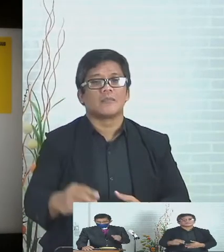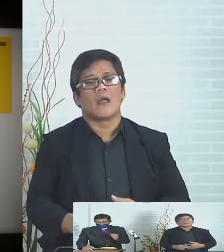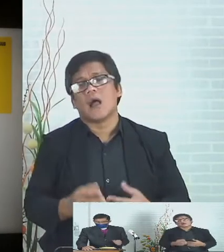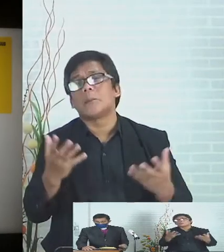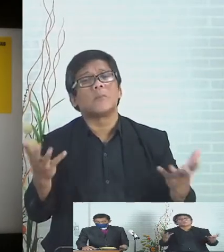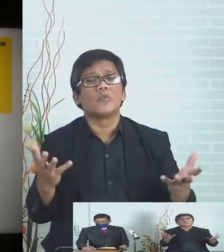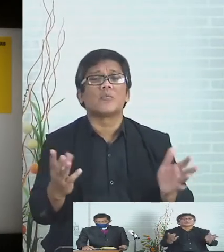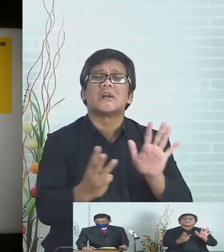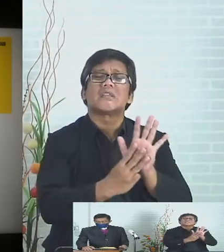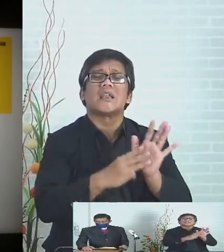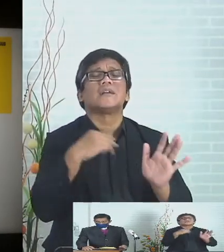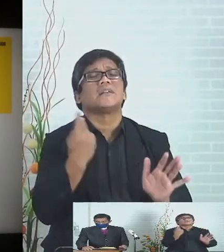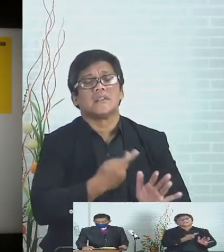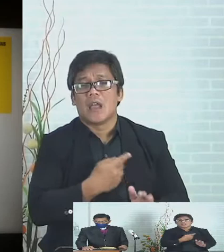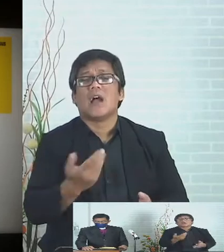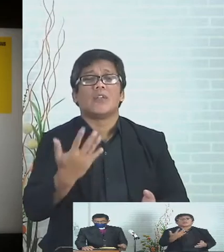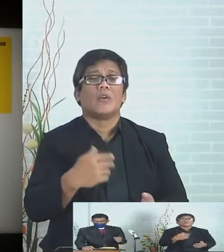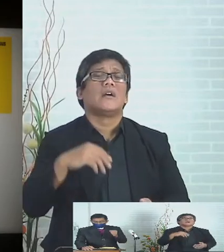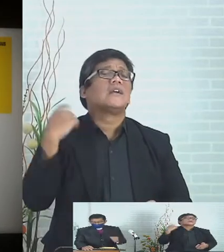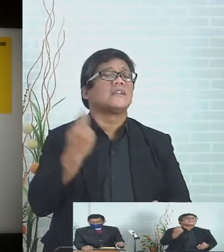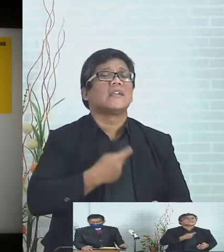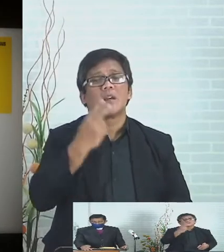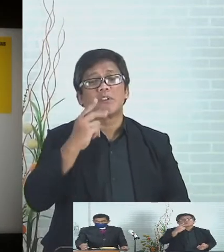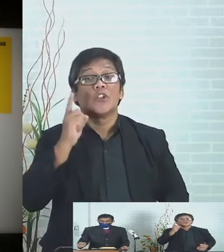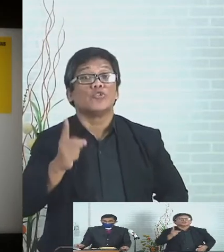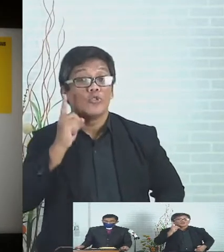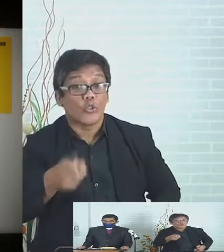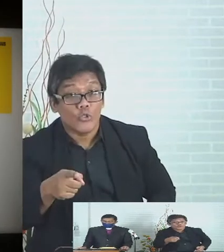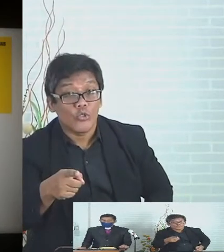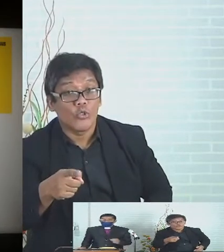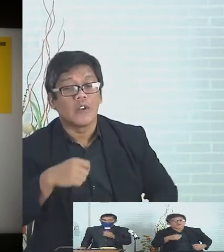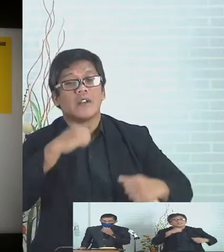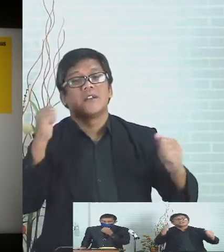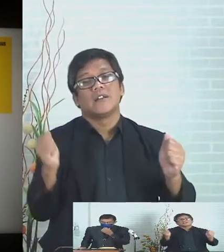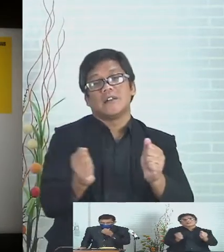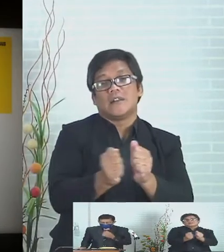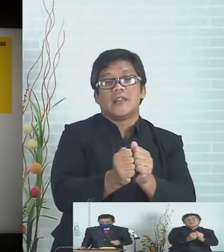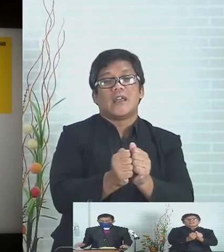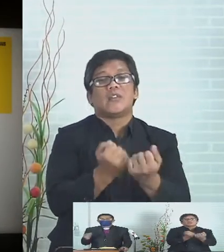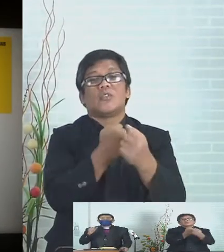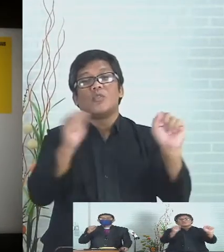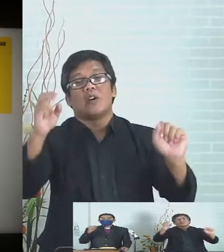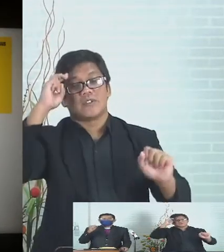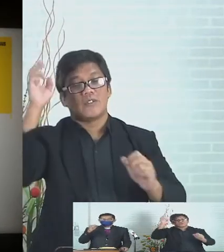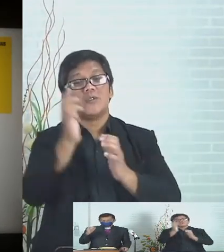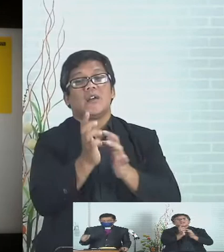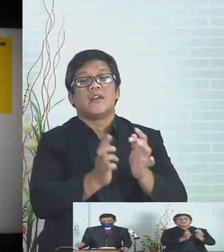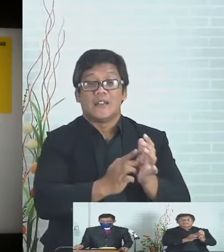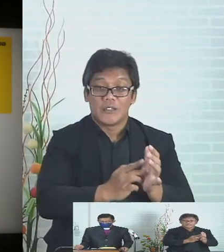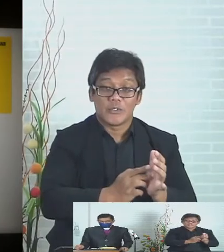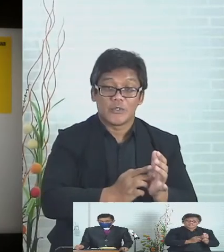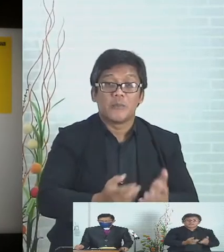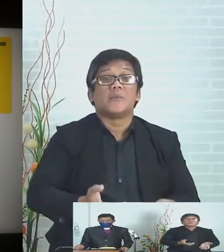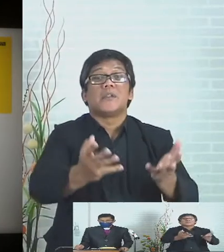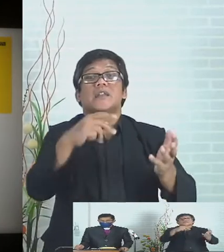harus percaya dengan sungguh-sungguh dengan kuasa Tuhan Yesus mampu memberikan kepada kita ke menangan